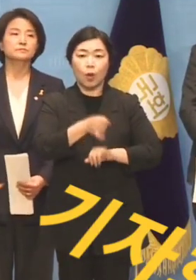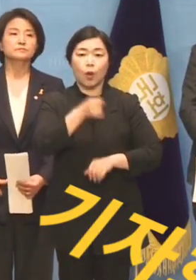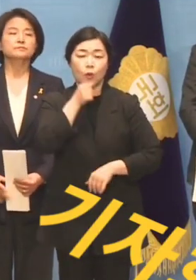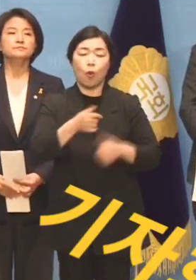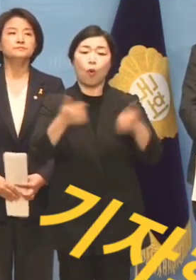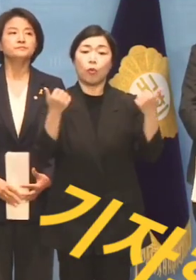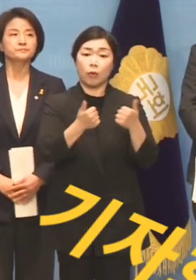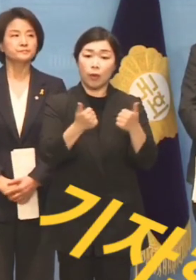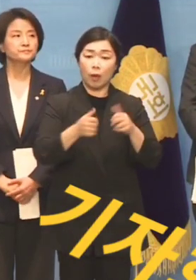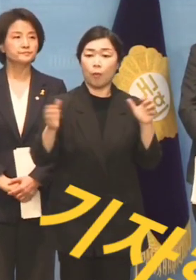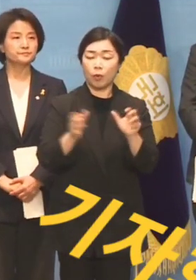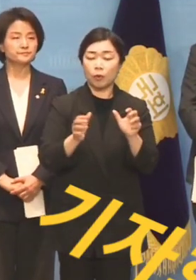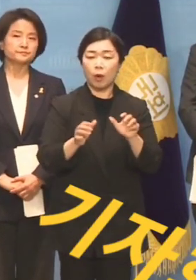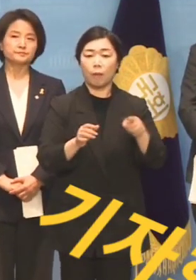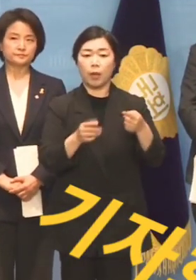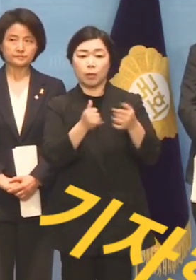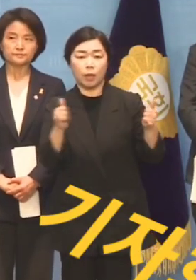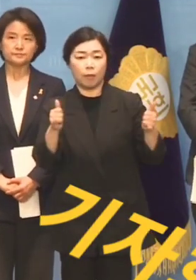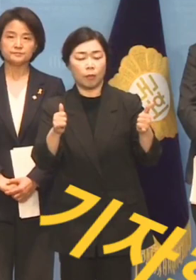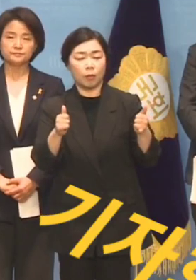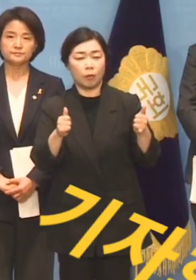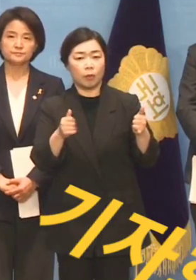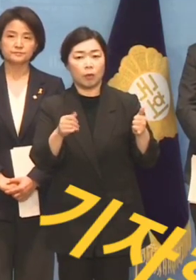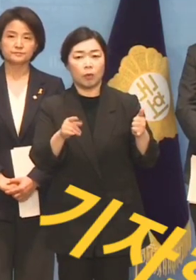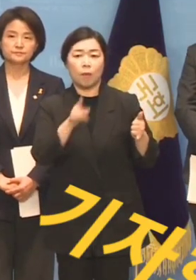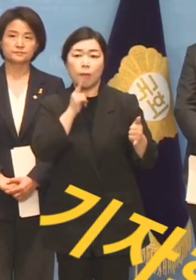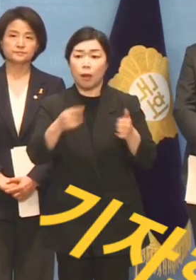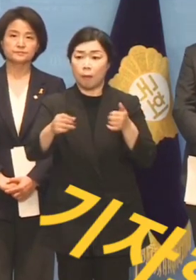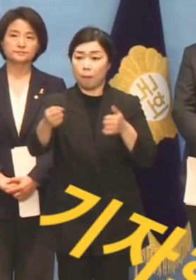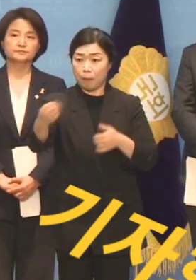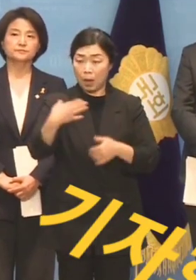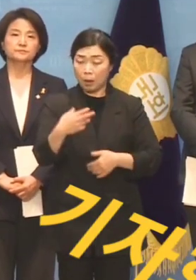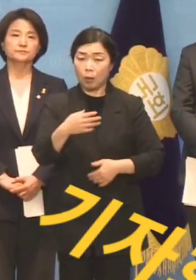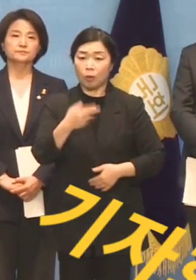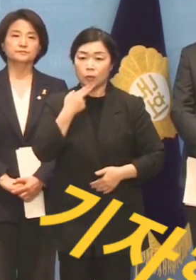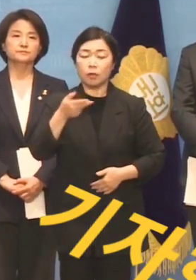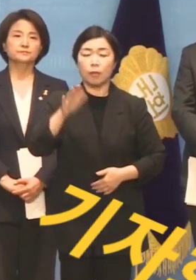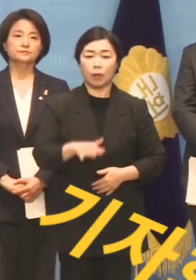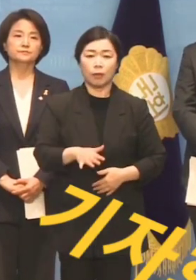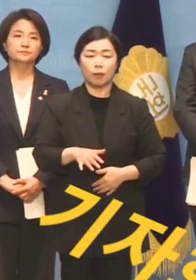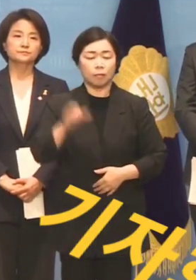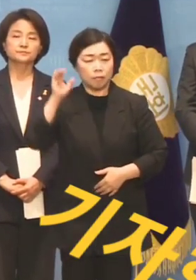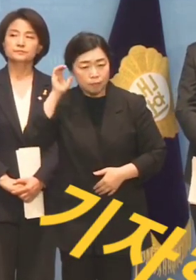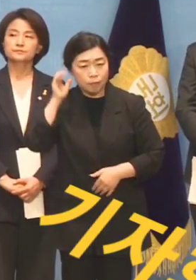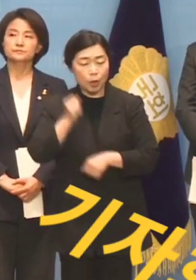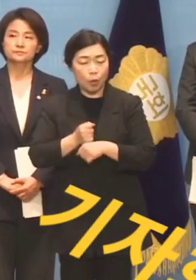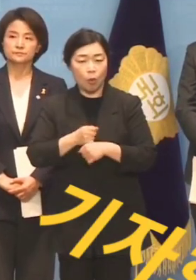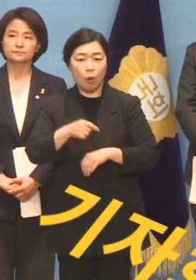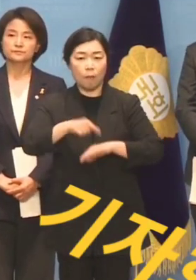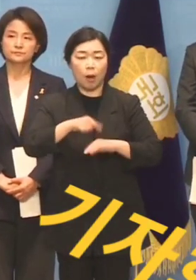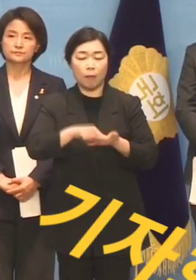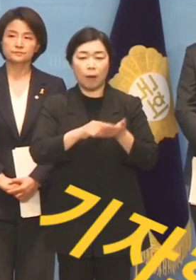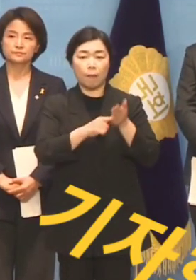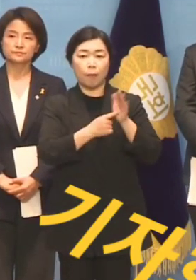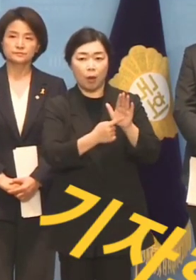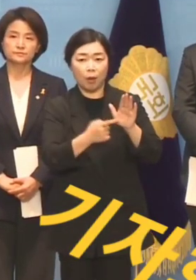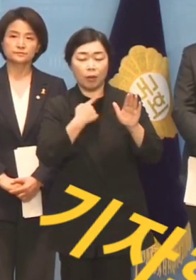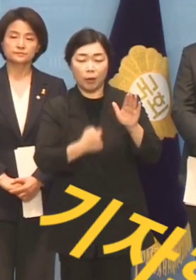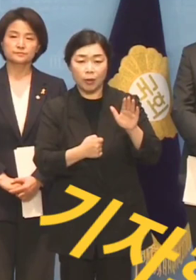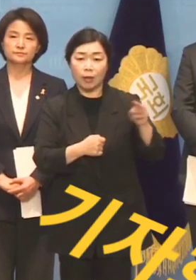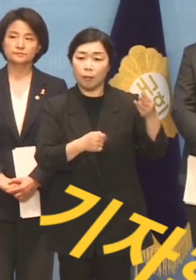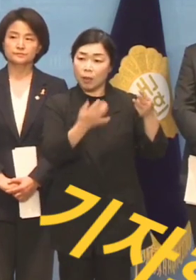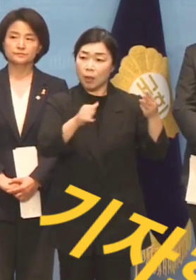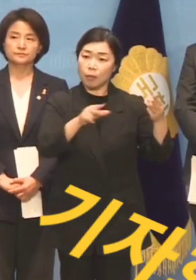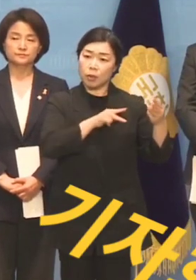돼서 이 100여 명의 의원들 또는 말씀을 안 했지만 경청하면서 마음을 내비친 우리 300명